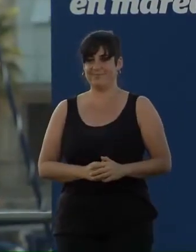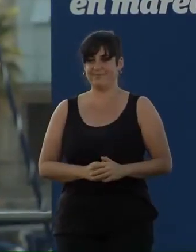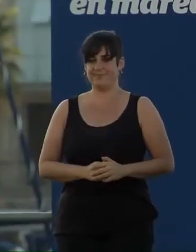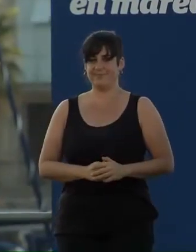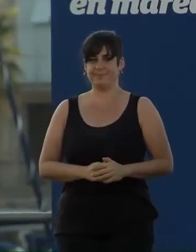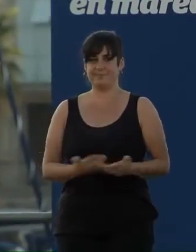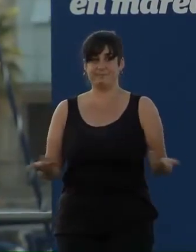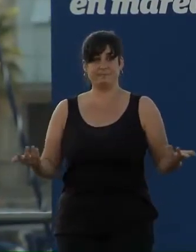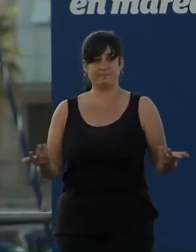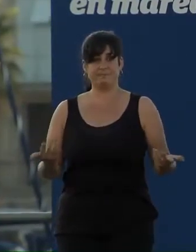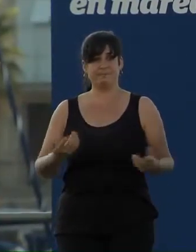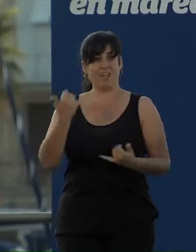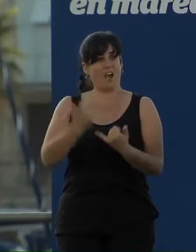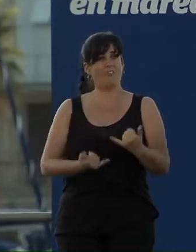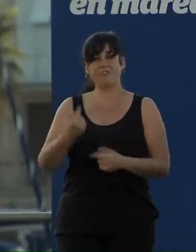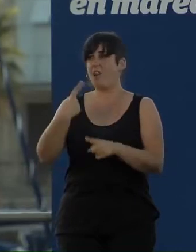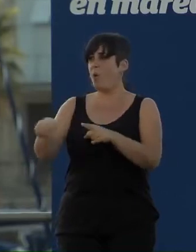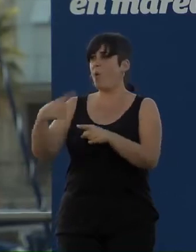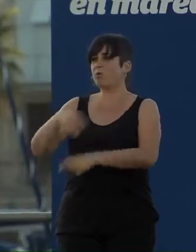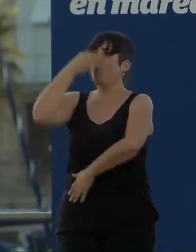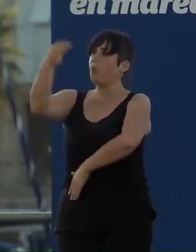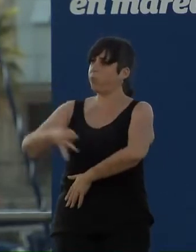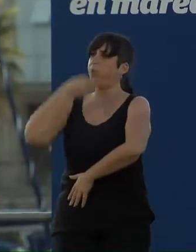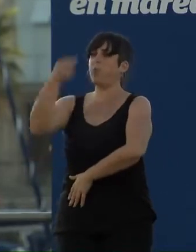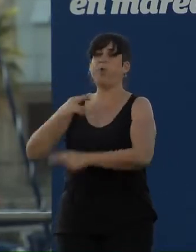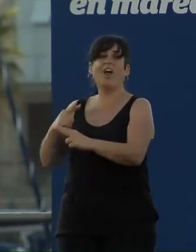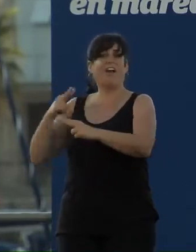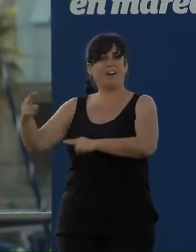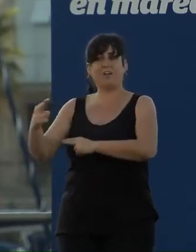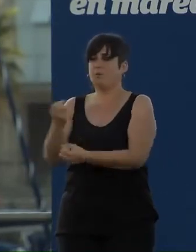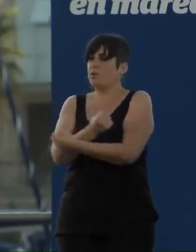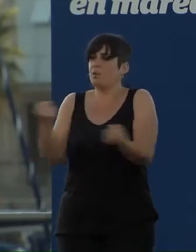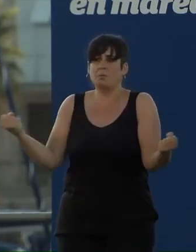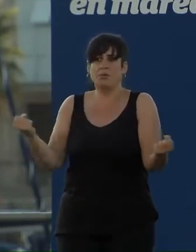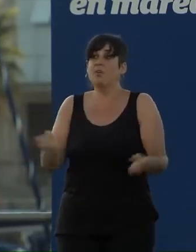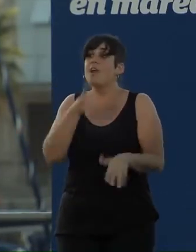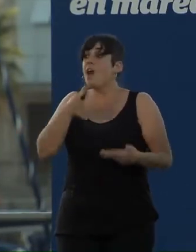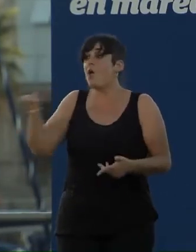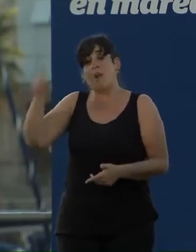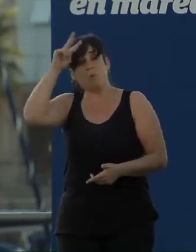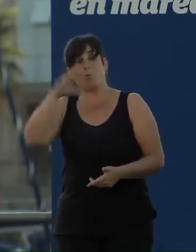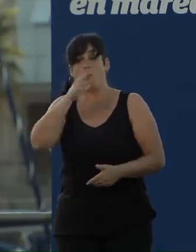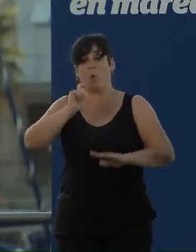contrao tantas cosas que cas imposible contestar acabar ahora preoc